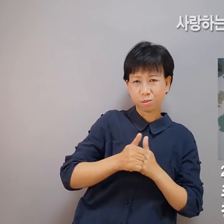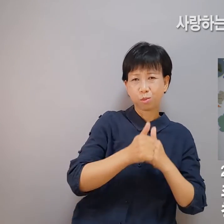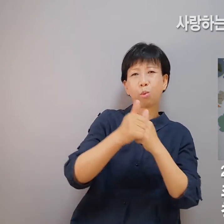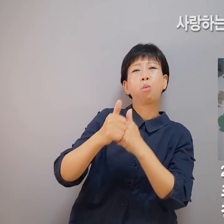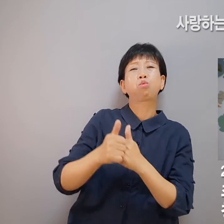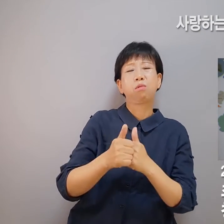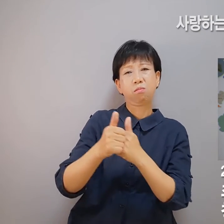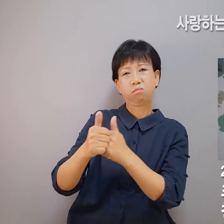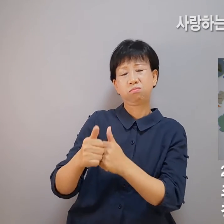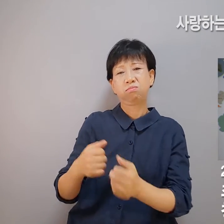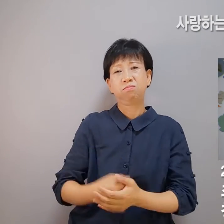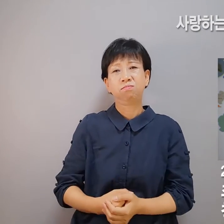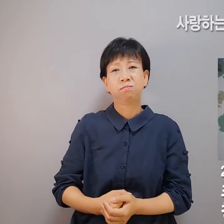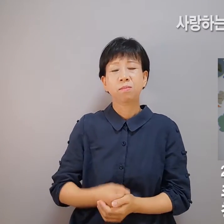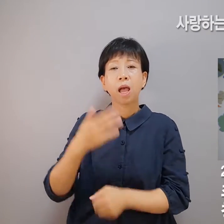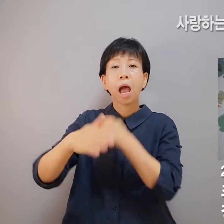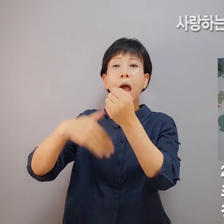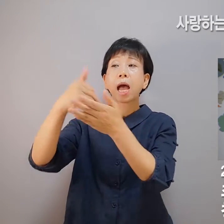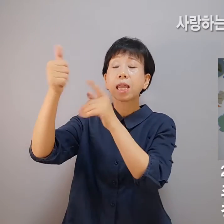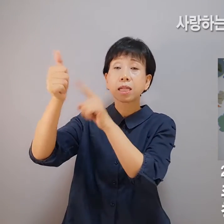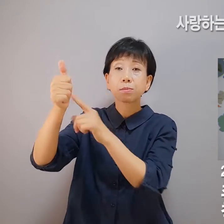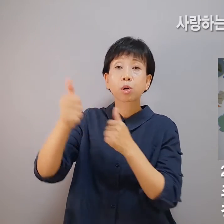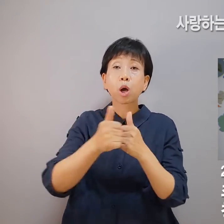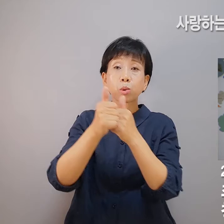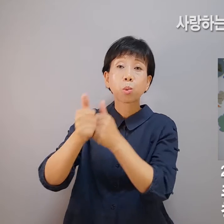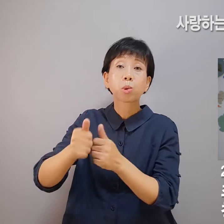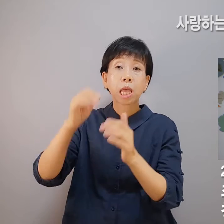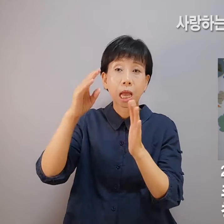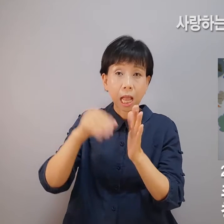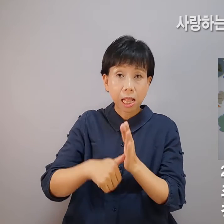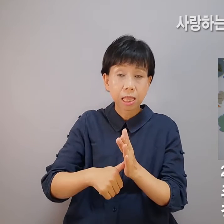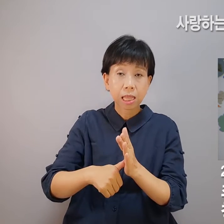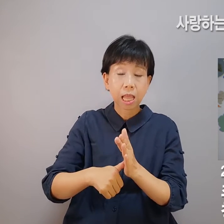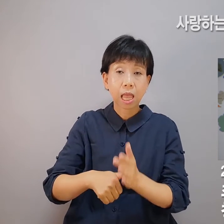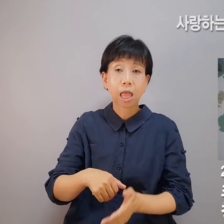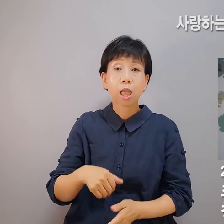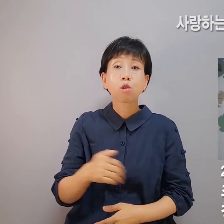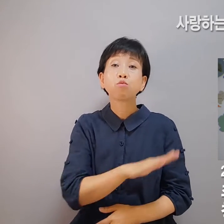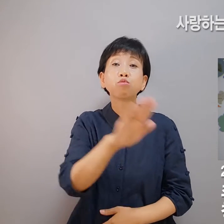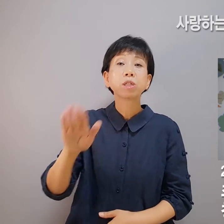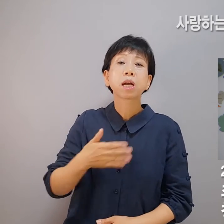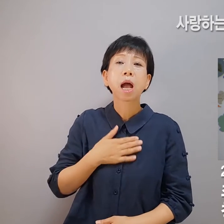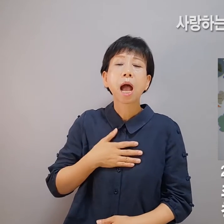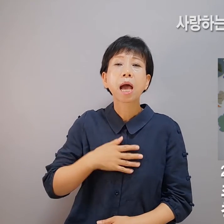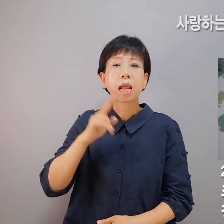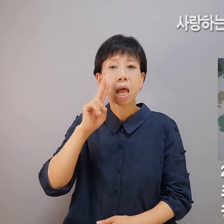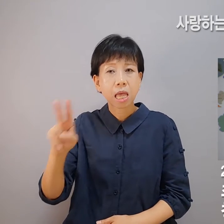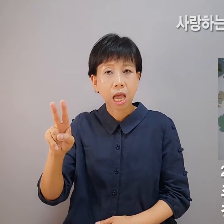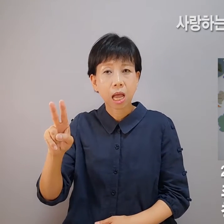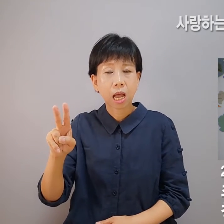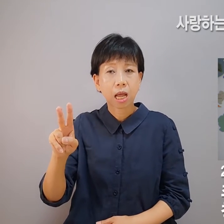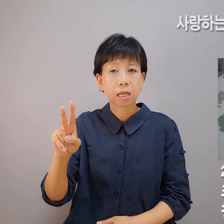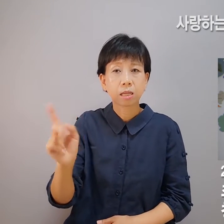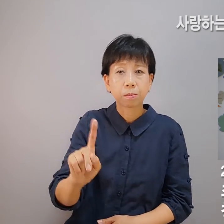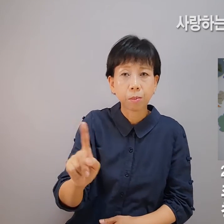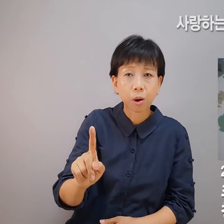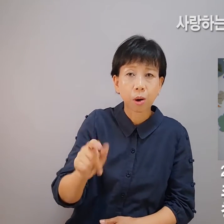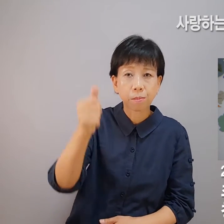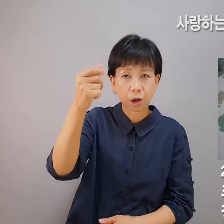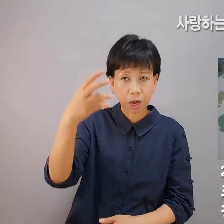할 것들이 좀 있습니다. 기본적으로 먼저는 어디로 갈 것인가예요. 목적지죠,